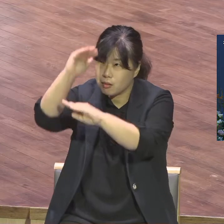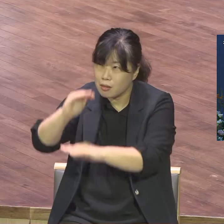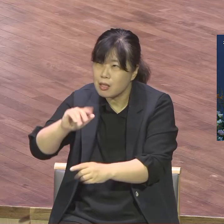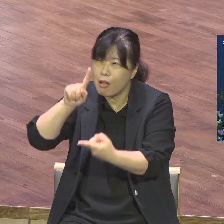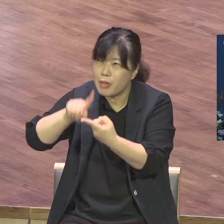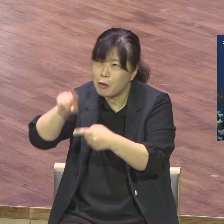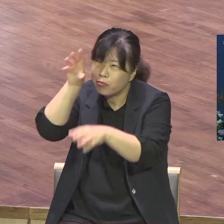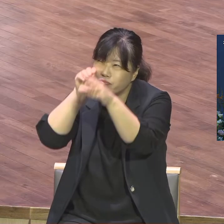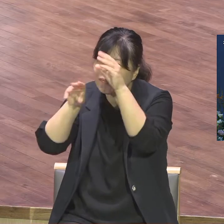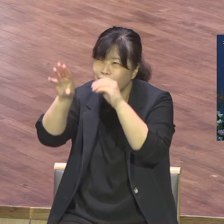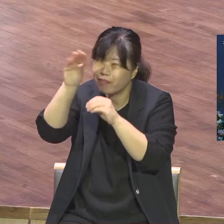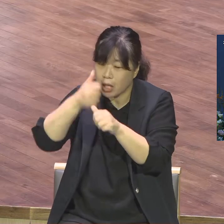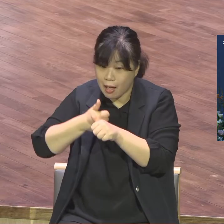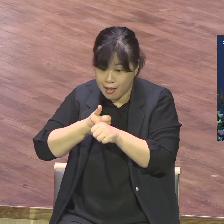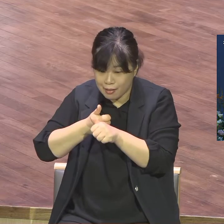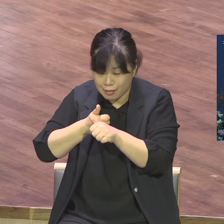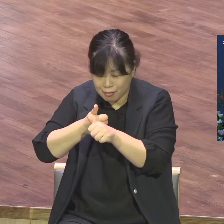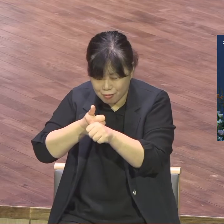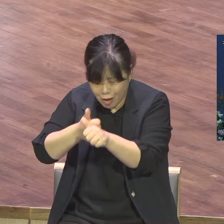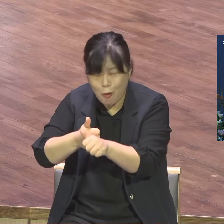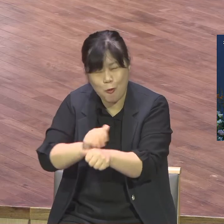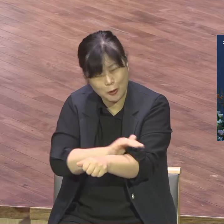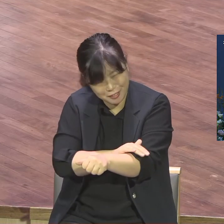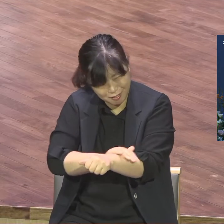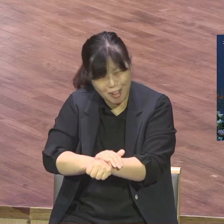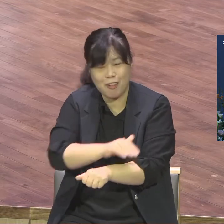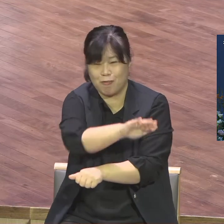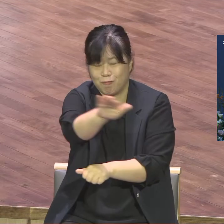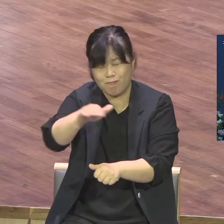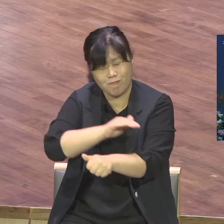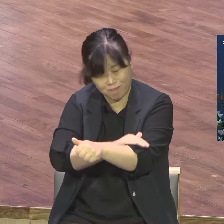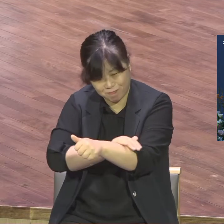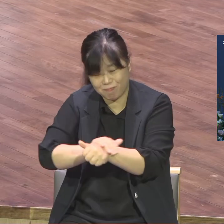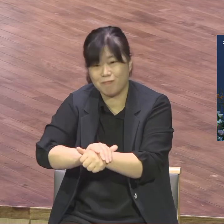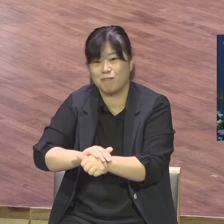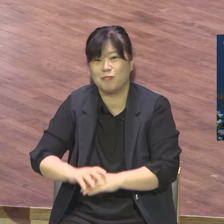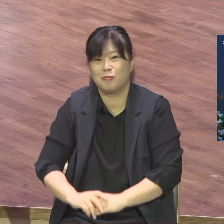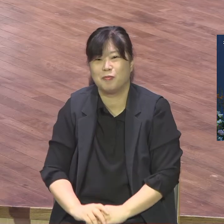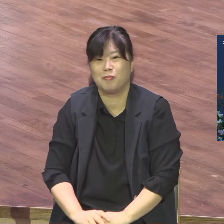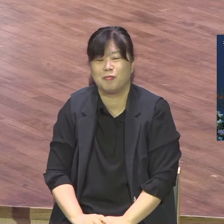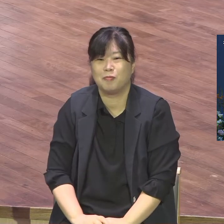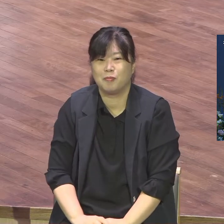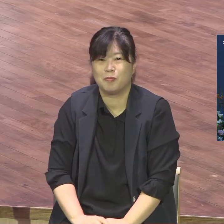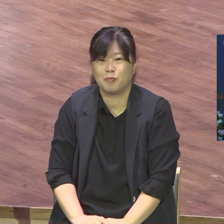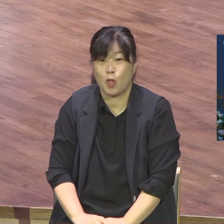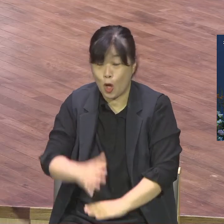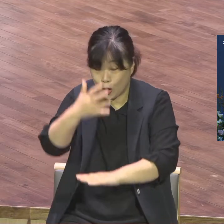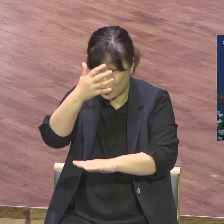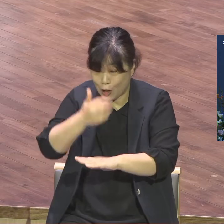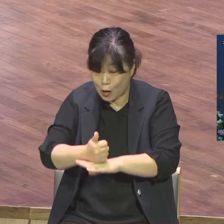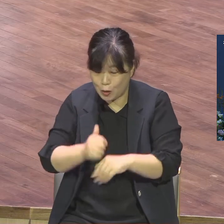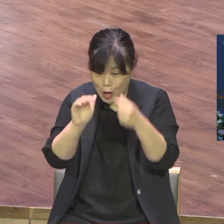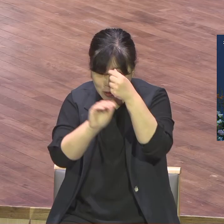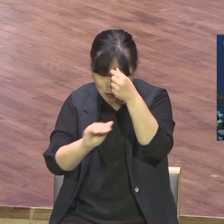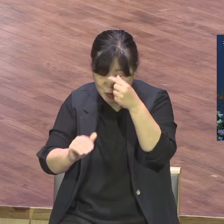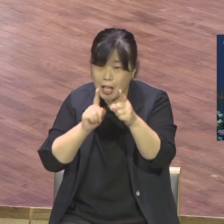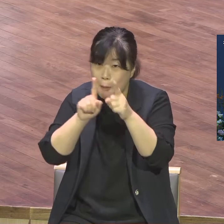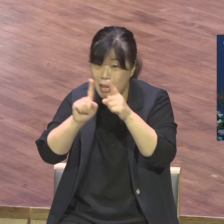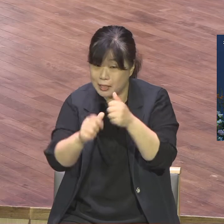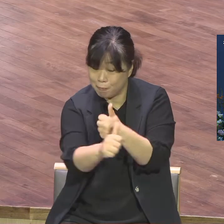그렇게 따라와 주었습니다. 그 열매가 지금 예원교회 사역 현장에서